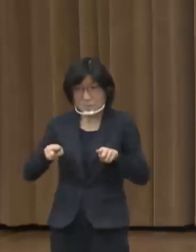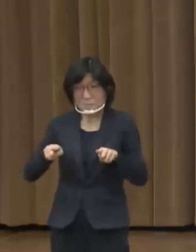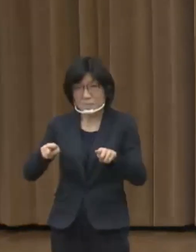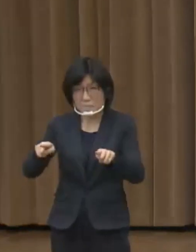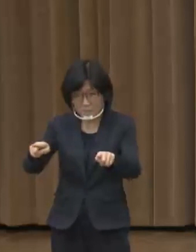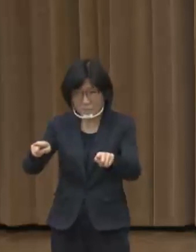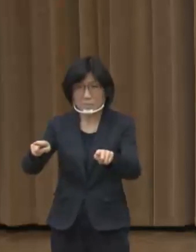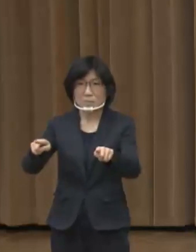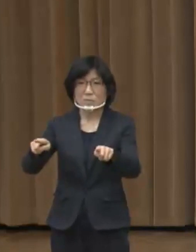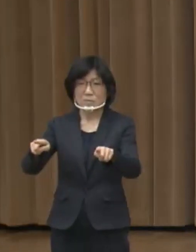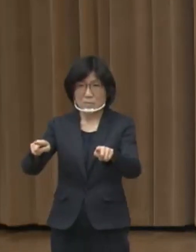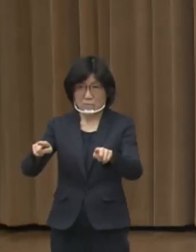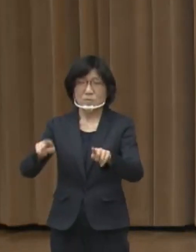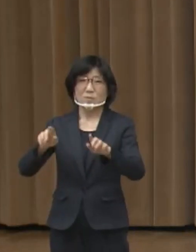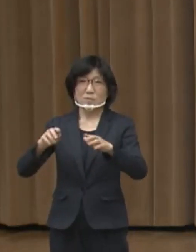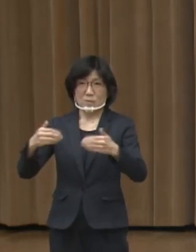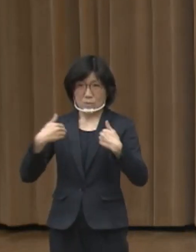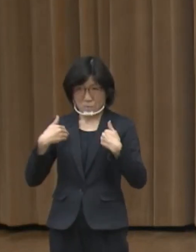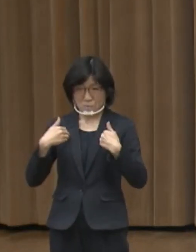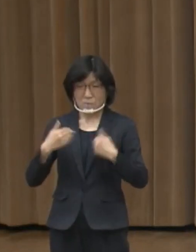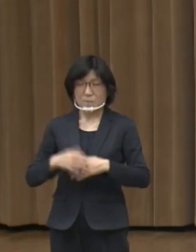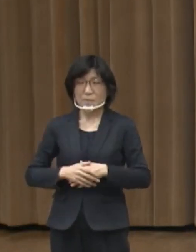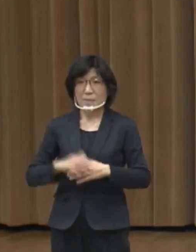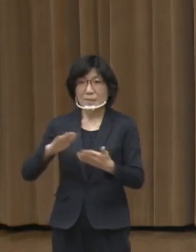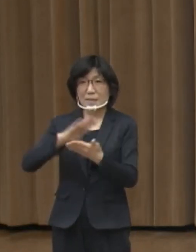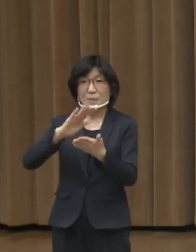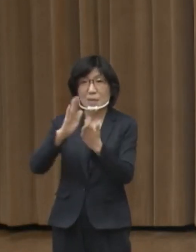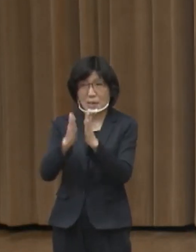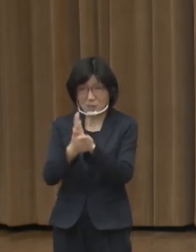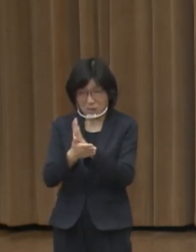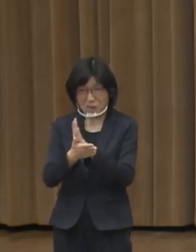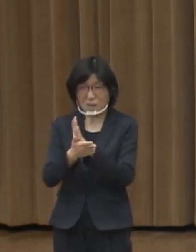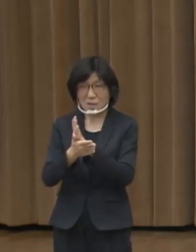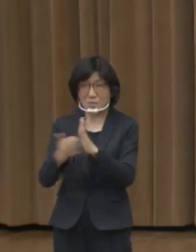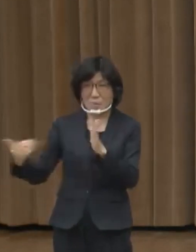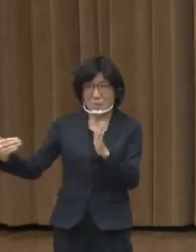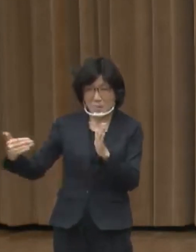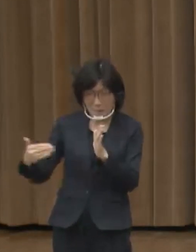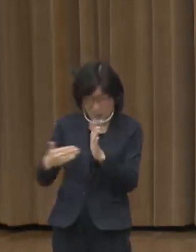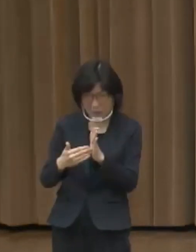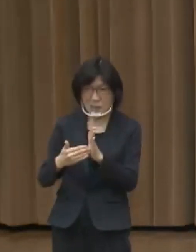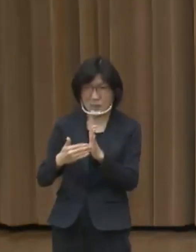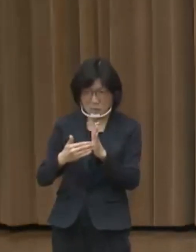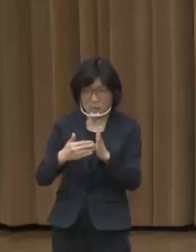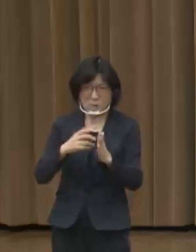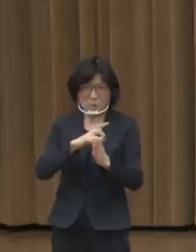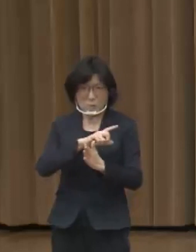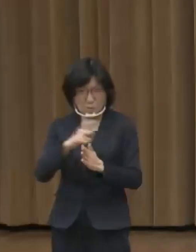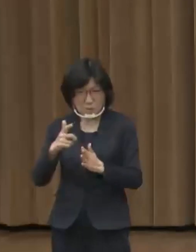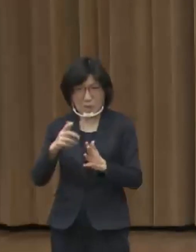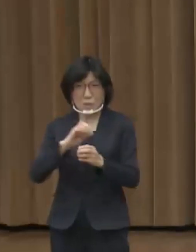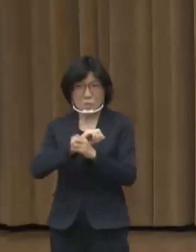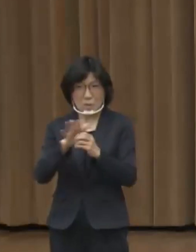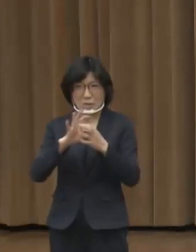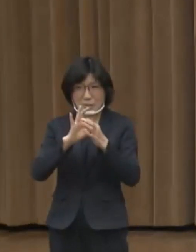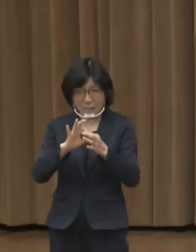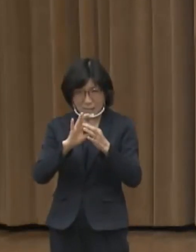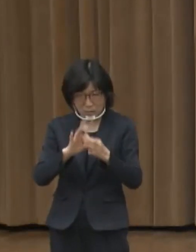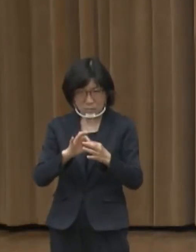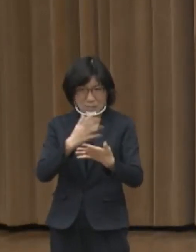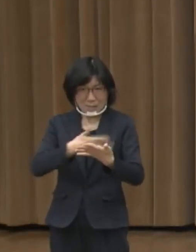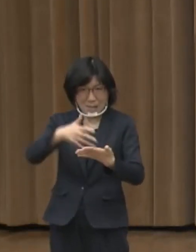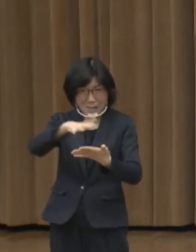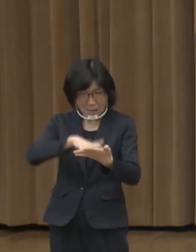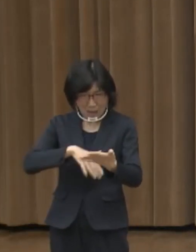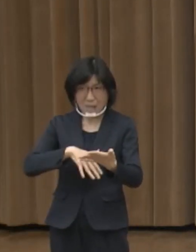りつつあると考えております。県としてはこれまでに得た知見からウィズコロナの新しいフェー